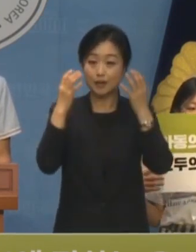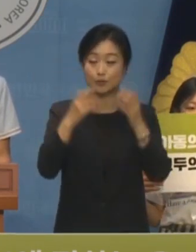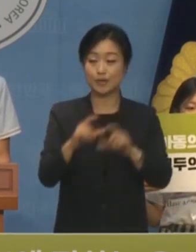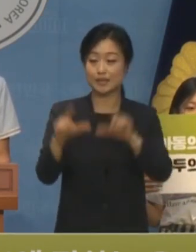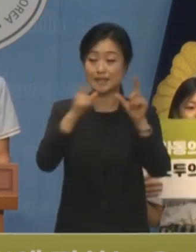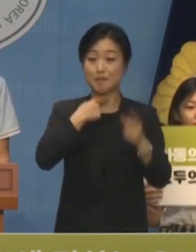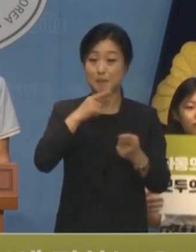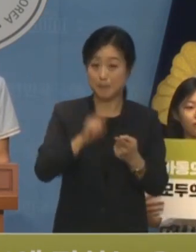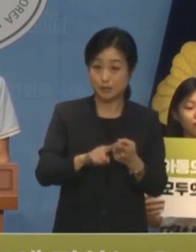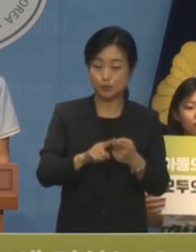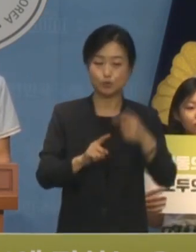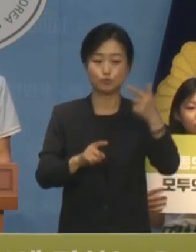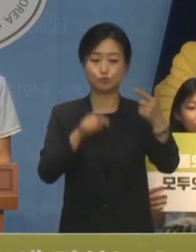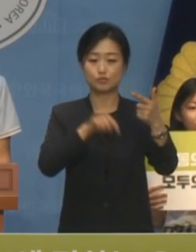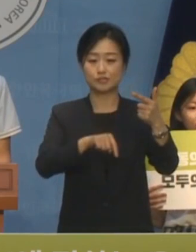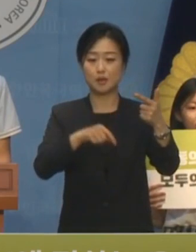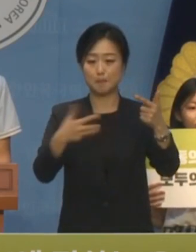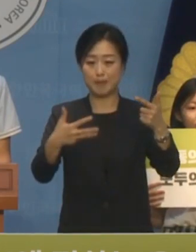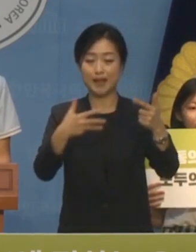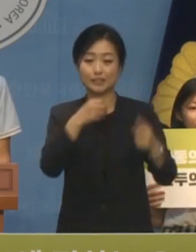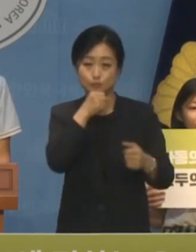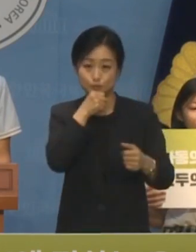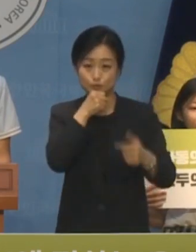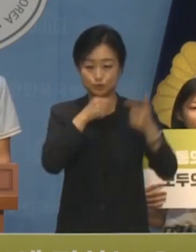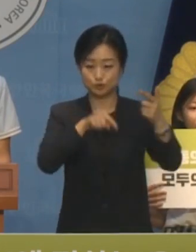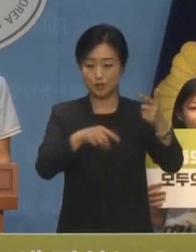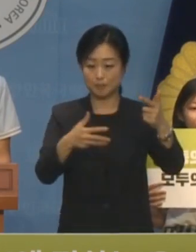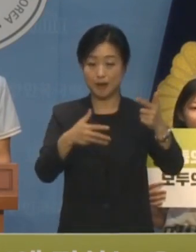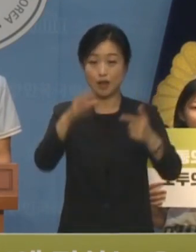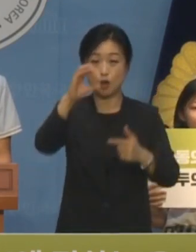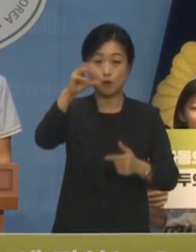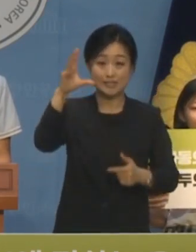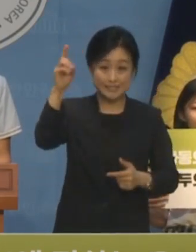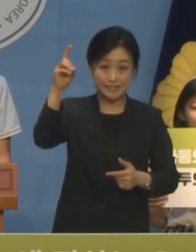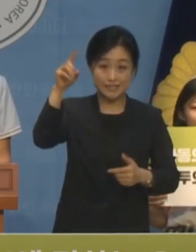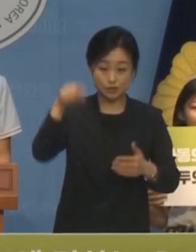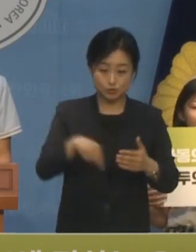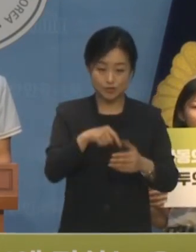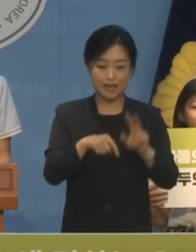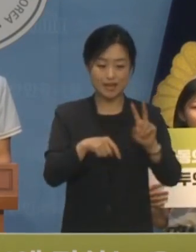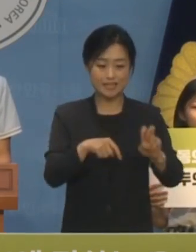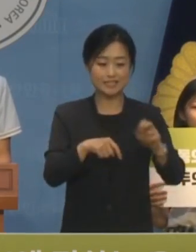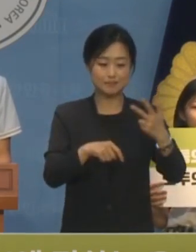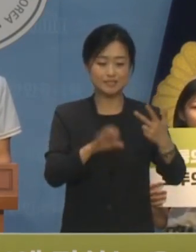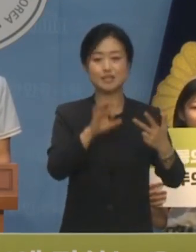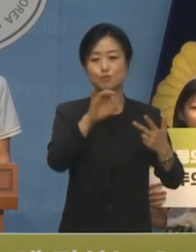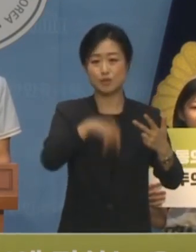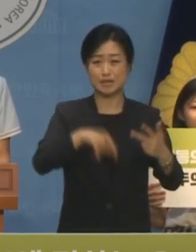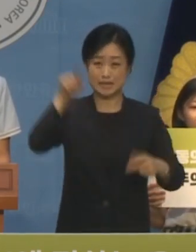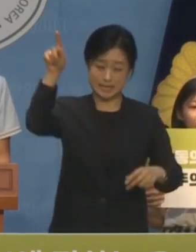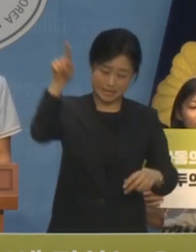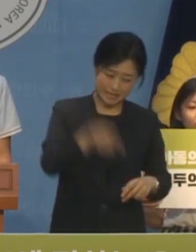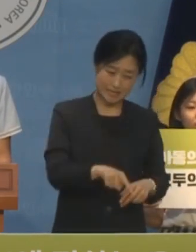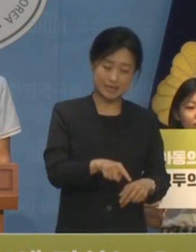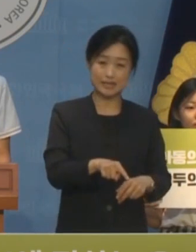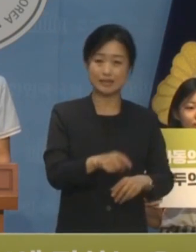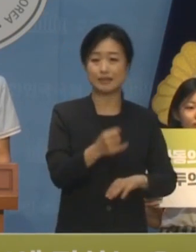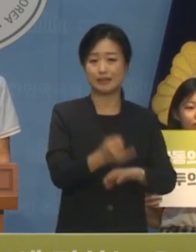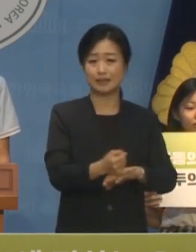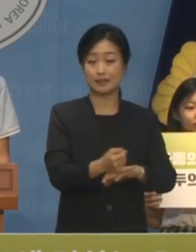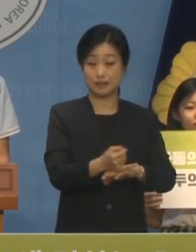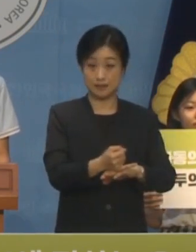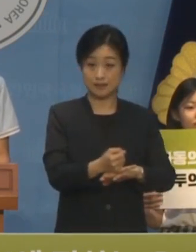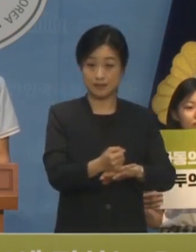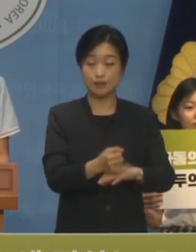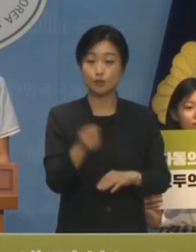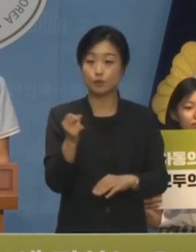만족도는 6.8점으로 OECD 30개국 중 27위로 최하위권을 차지하고 있고